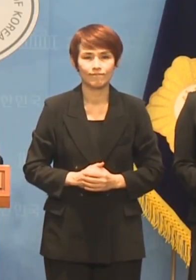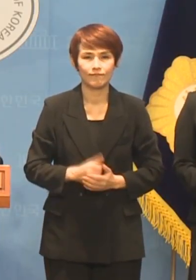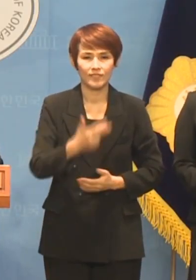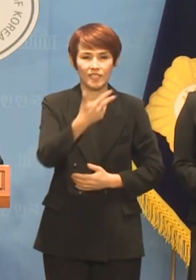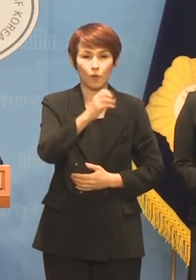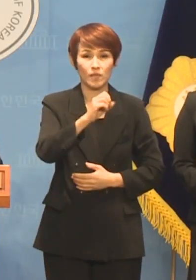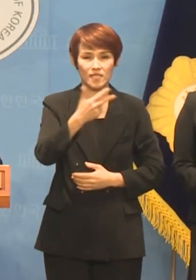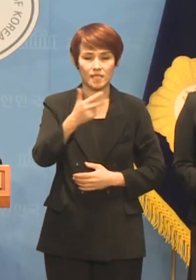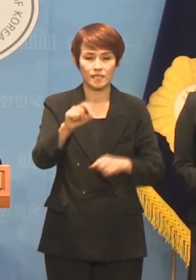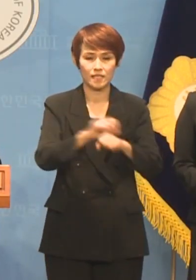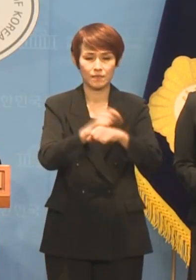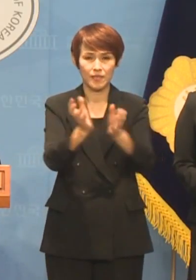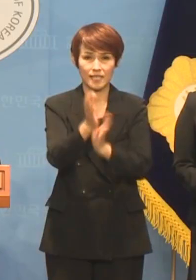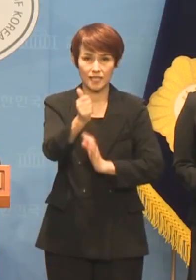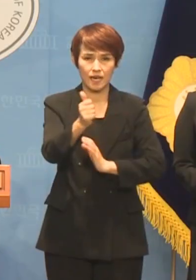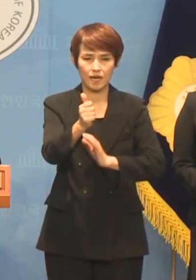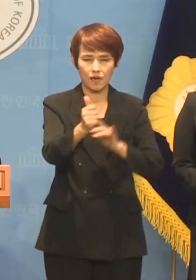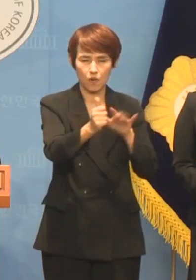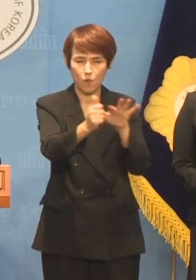(707) 특임단장 회유